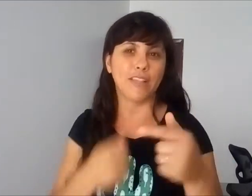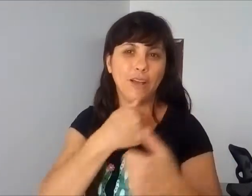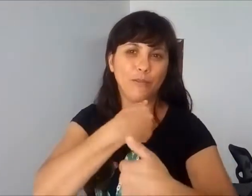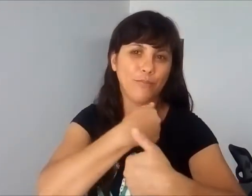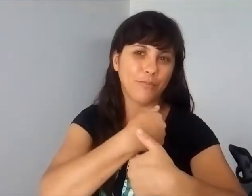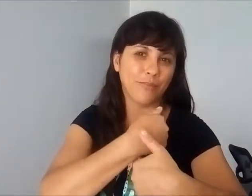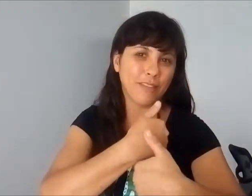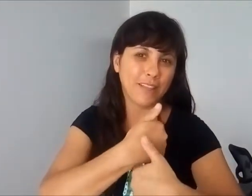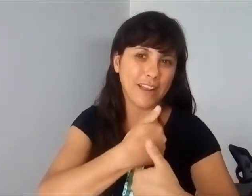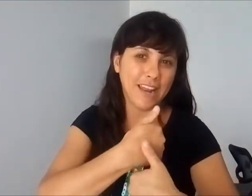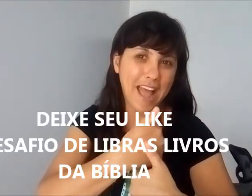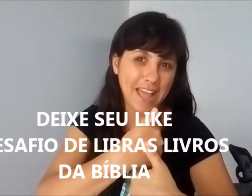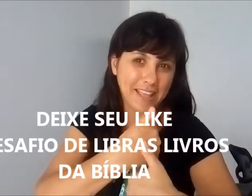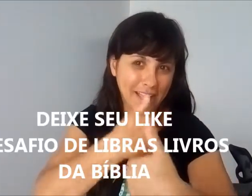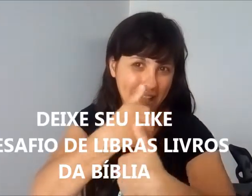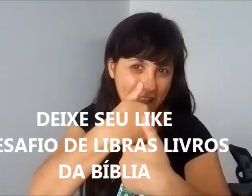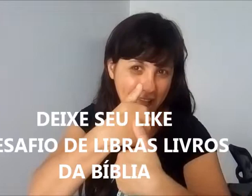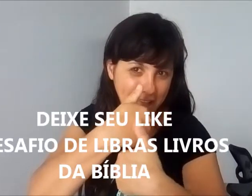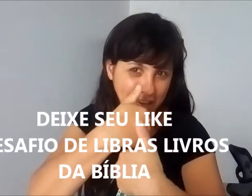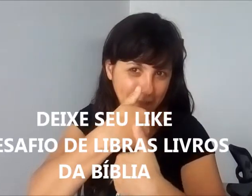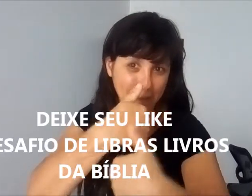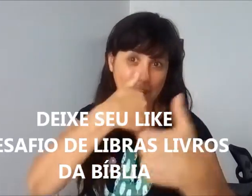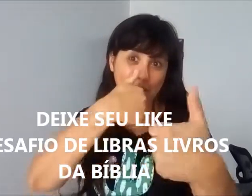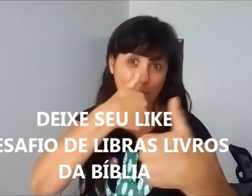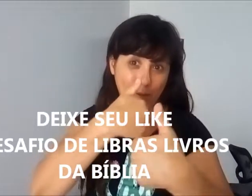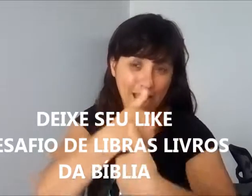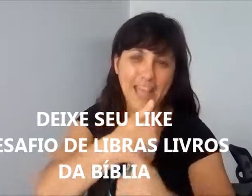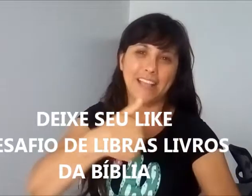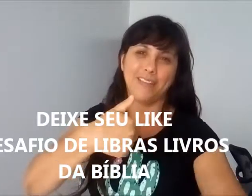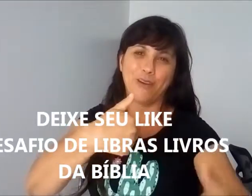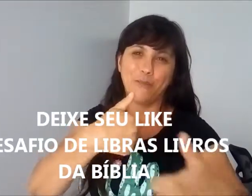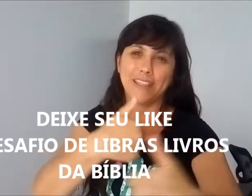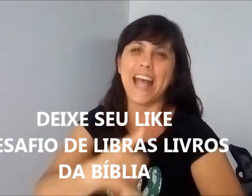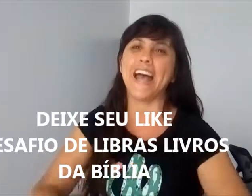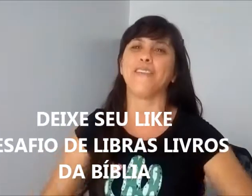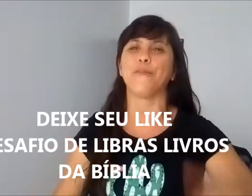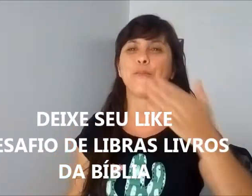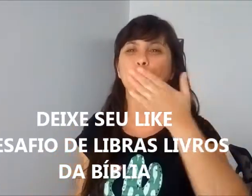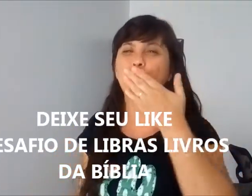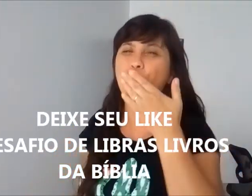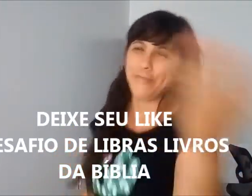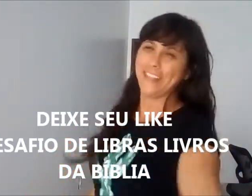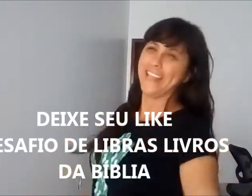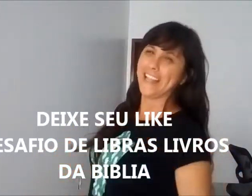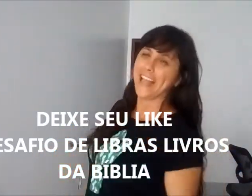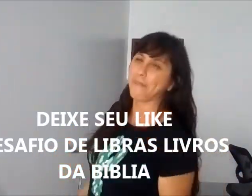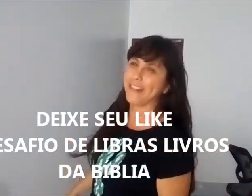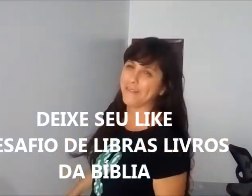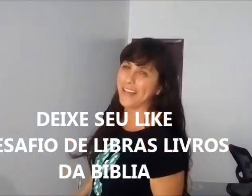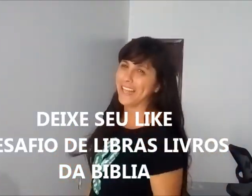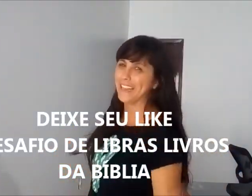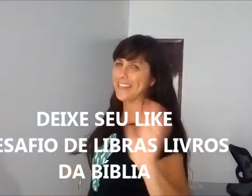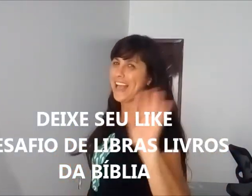seu naipe é mais um livro de seu life seu comentário e até a próxima